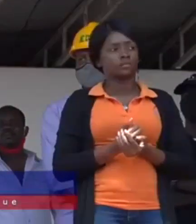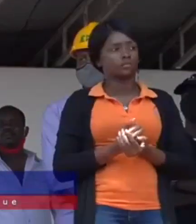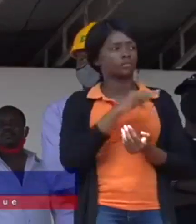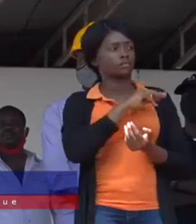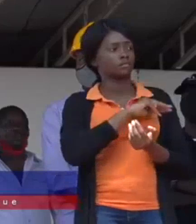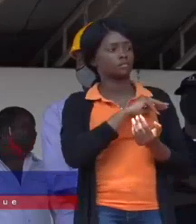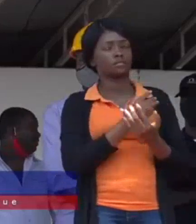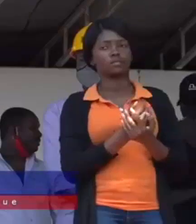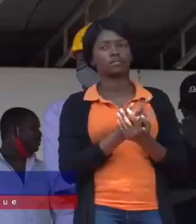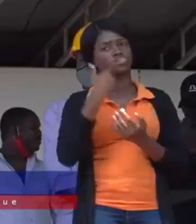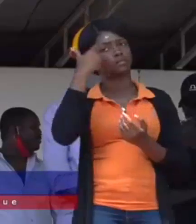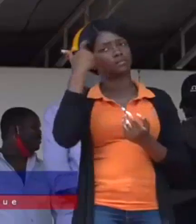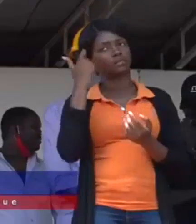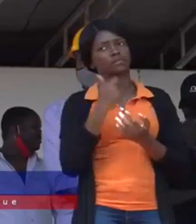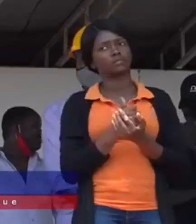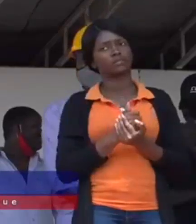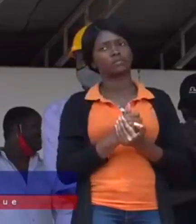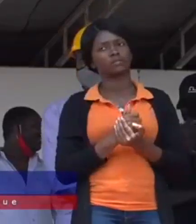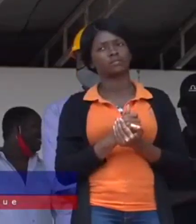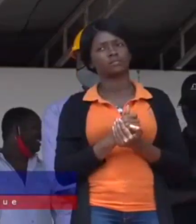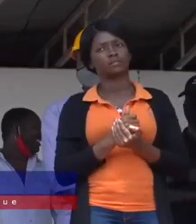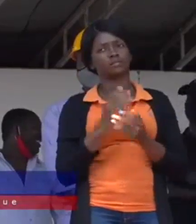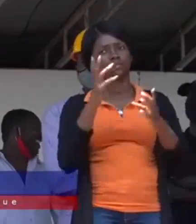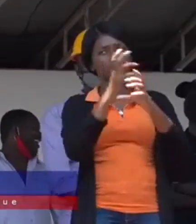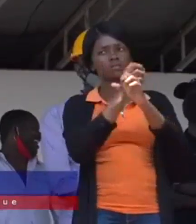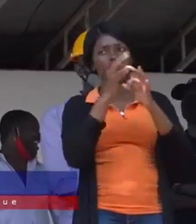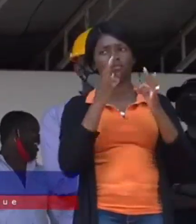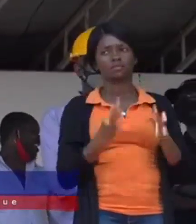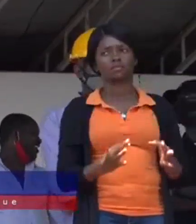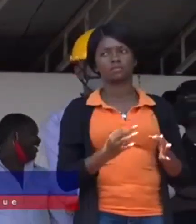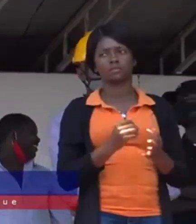Ministre Zéphirin, parce que je prends décision